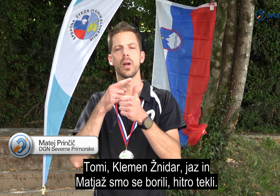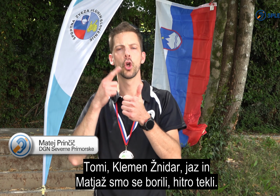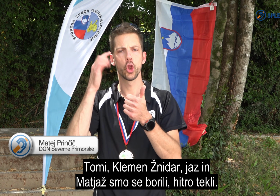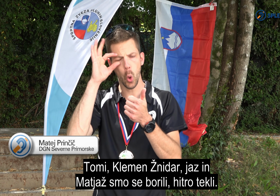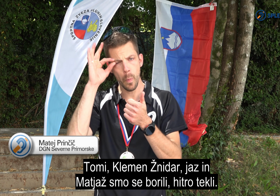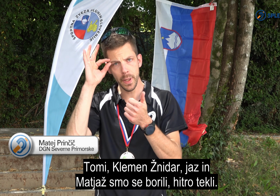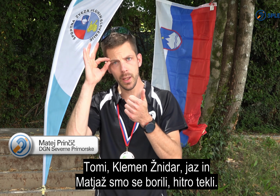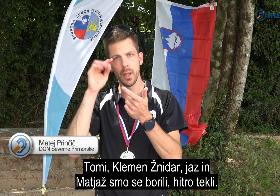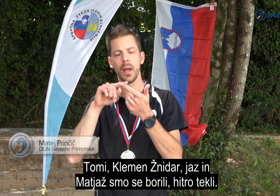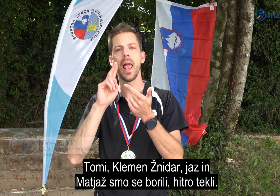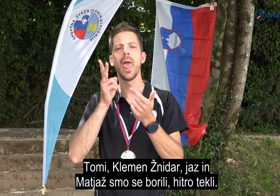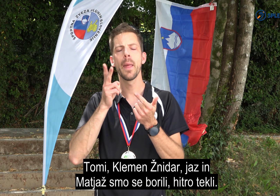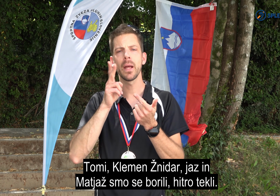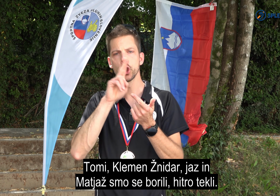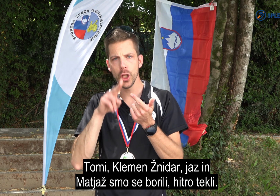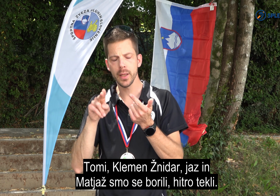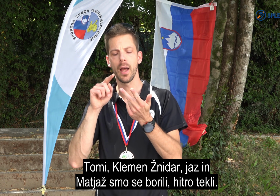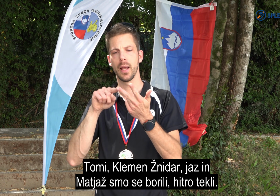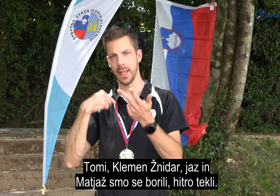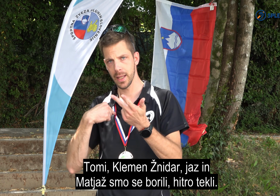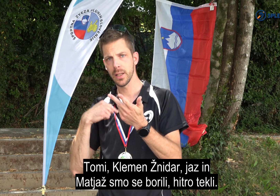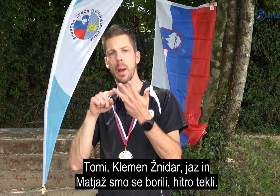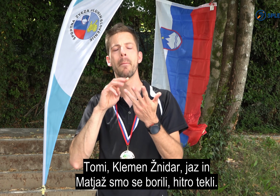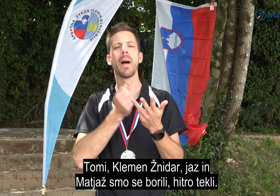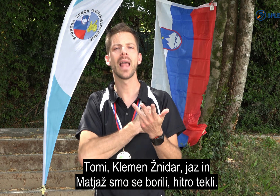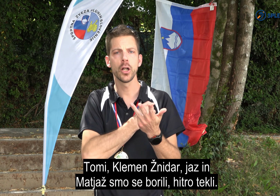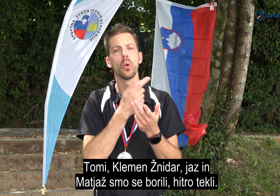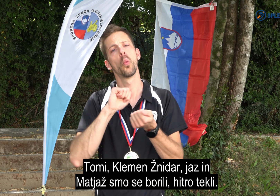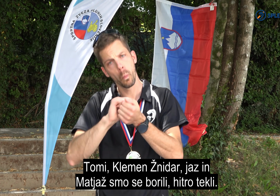Tomi, Klemen Žnidar, jaz in Matjaž smo se borili, hitro tekli.